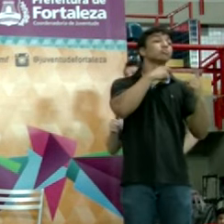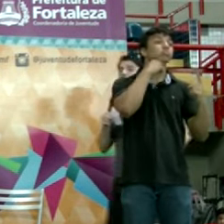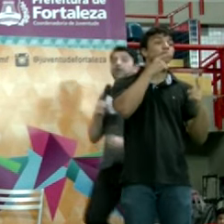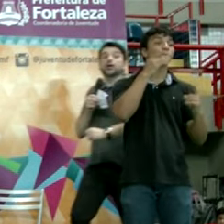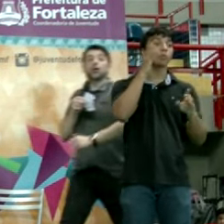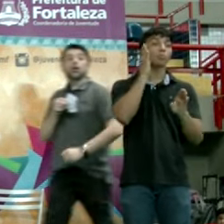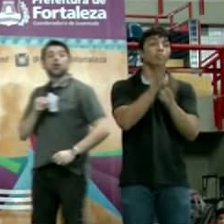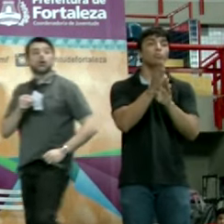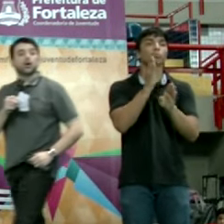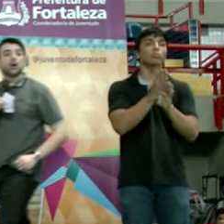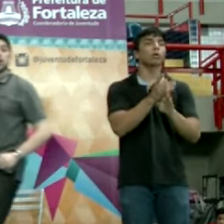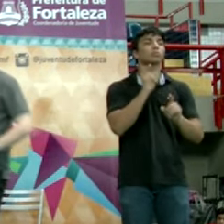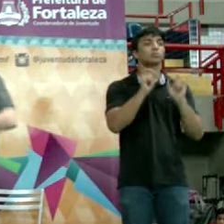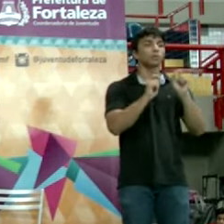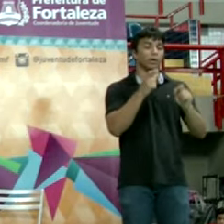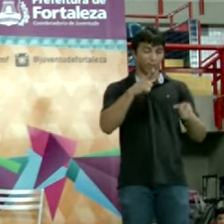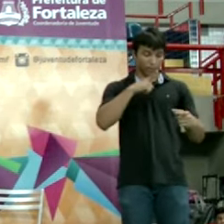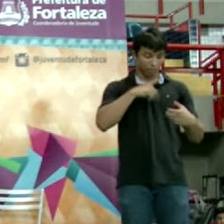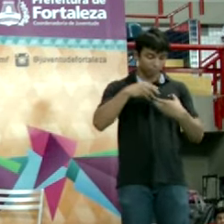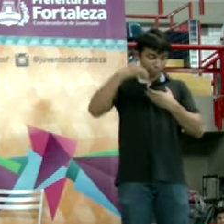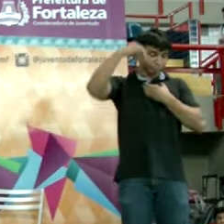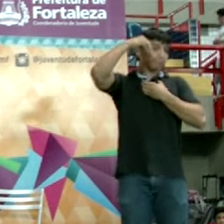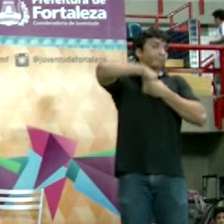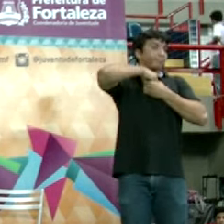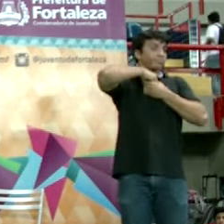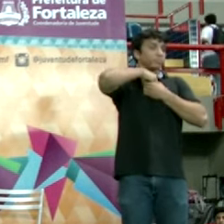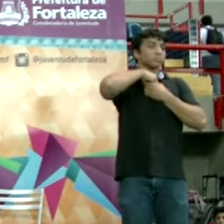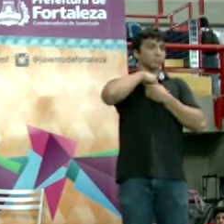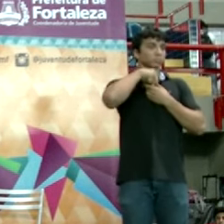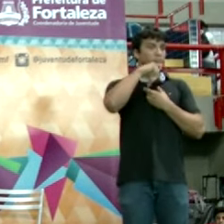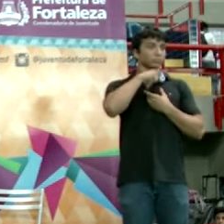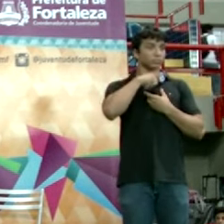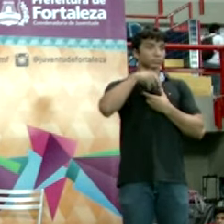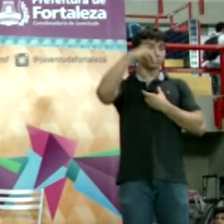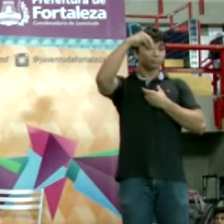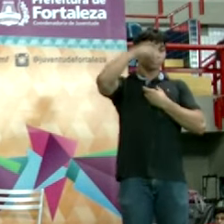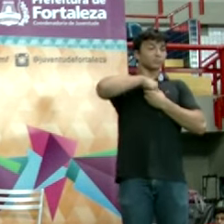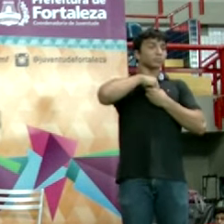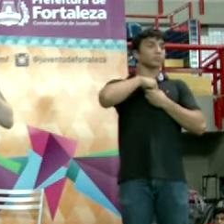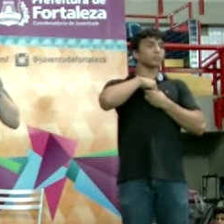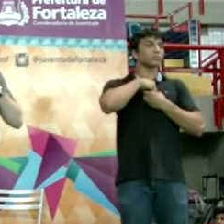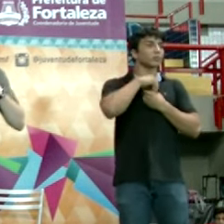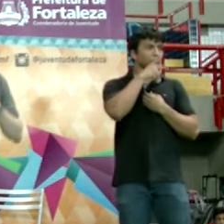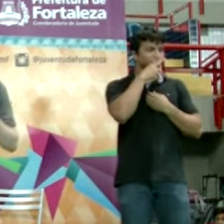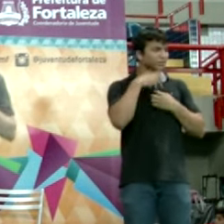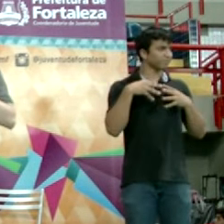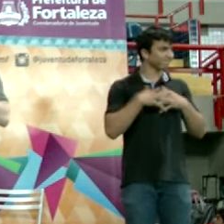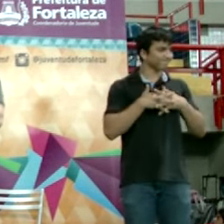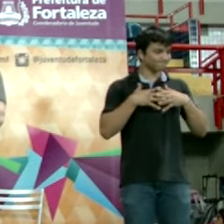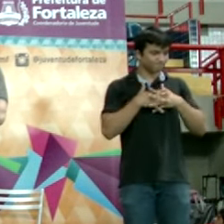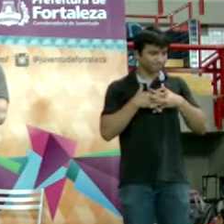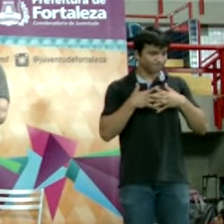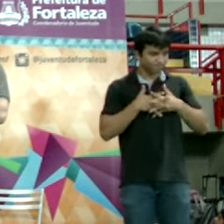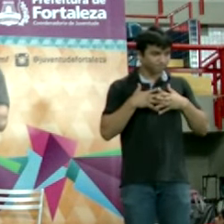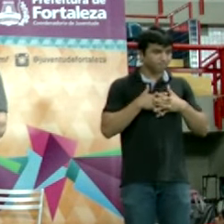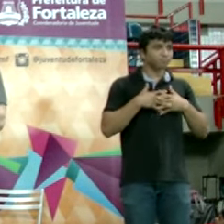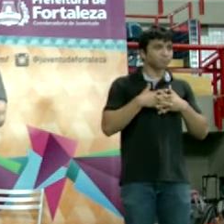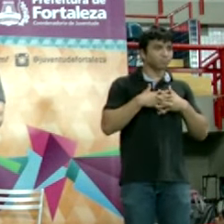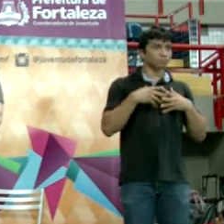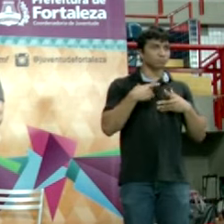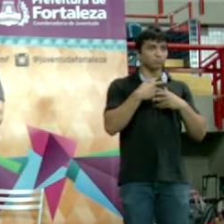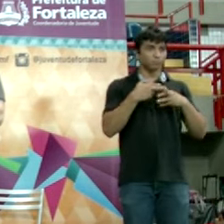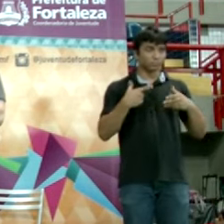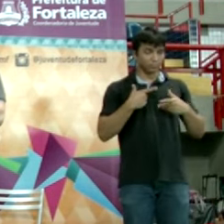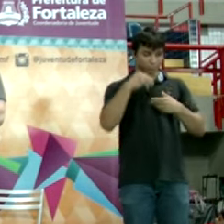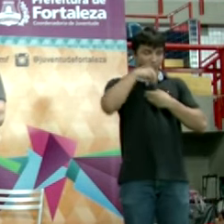não está no exterior. Está no interior. O principal conflito está onde? Dentro.